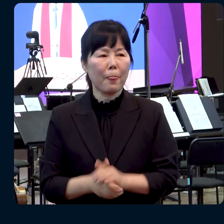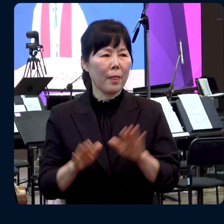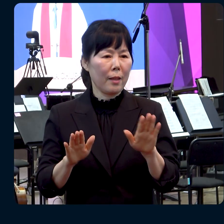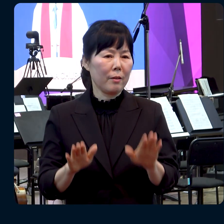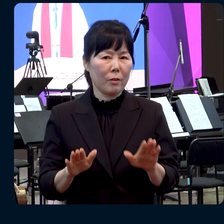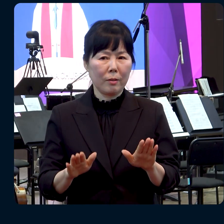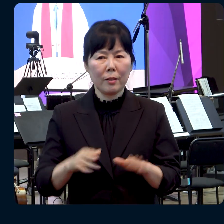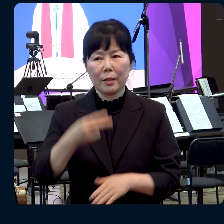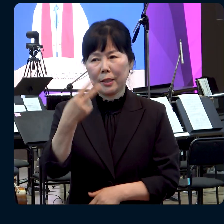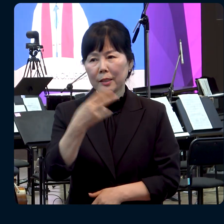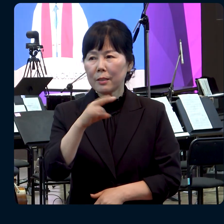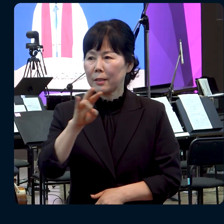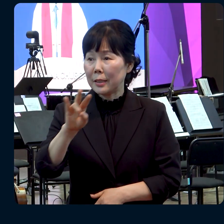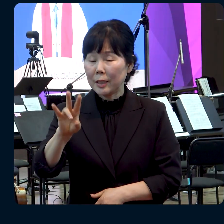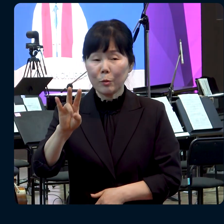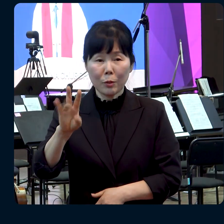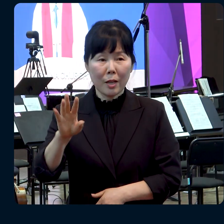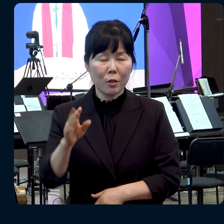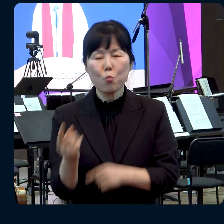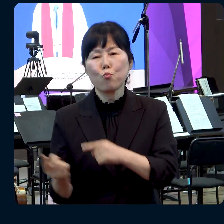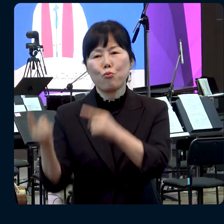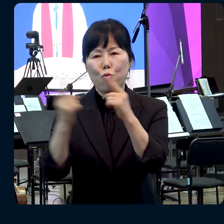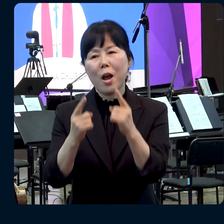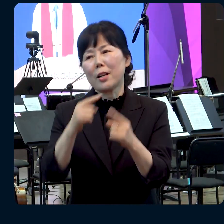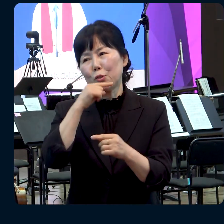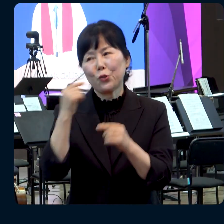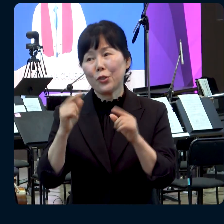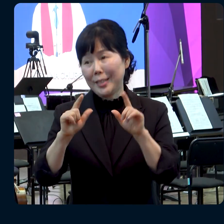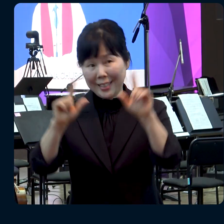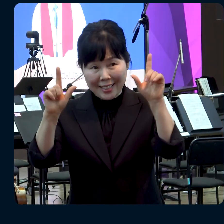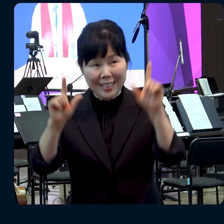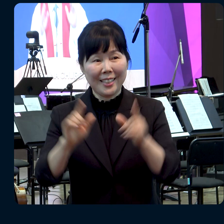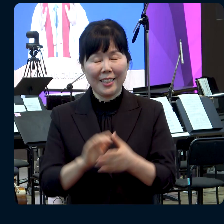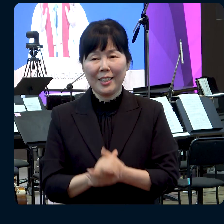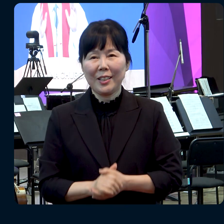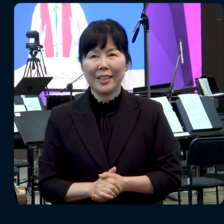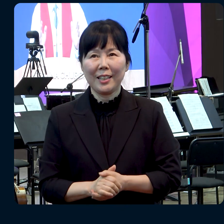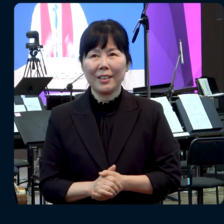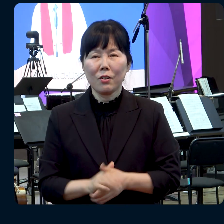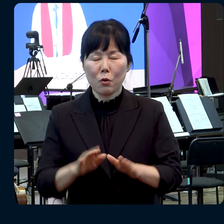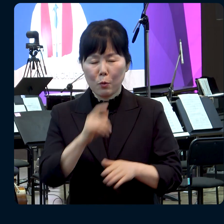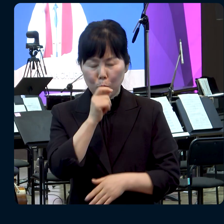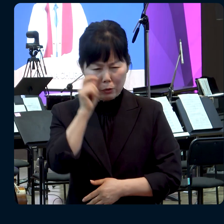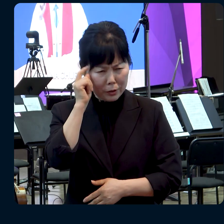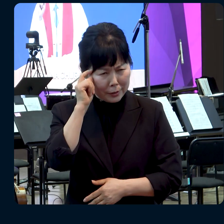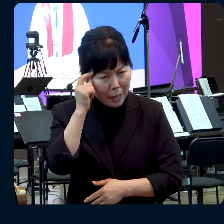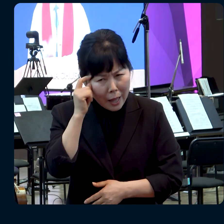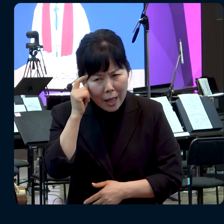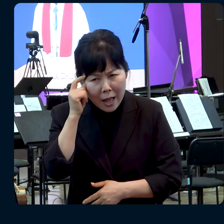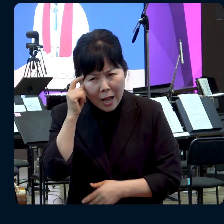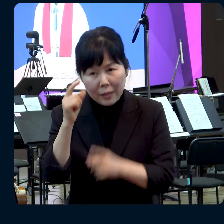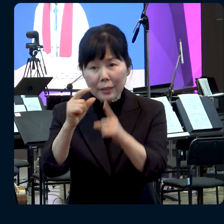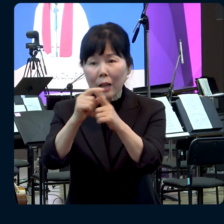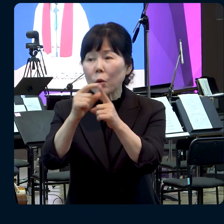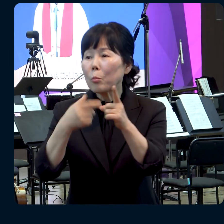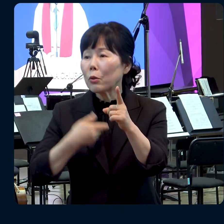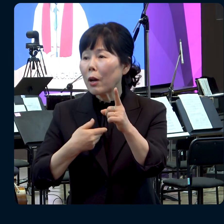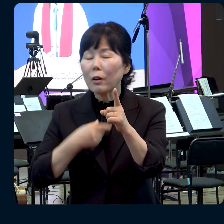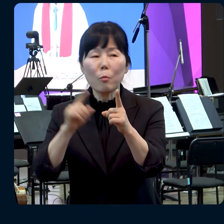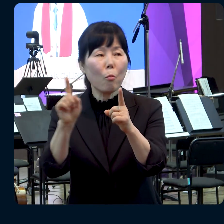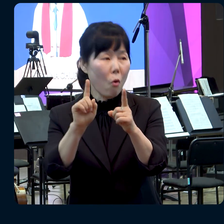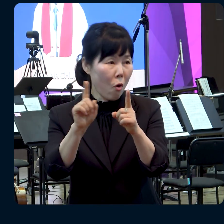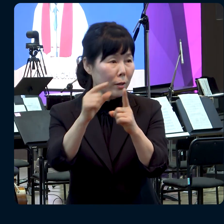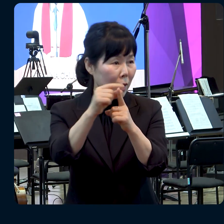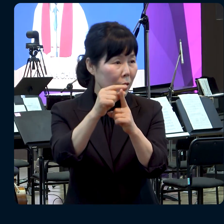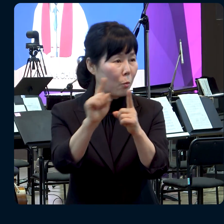오늘은 2024년 부활주일입니다. 그래서 오늘 우리가 묵상해야 될 한 단어가 있다고 한다면 그건